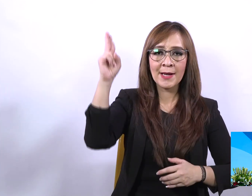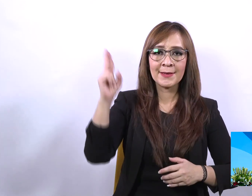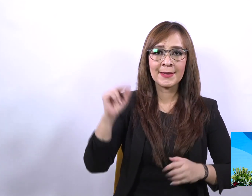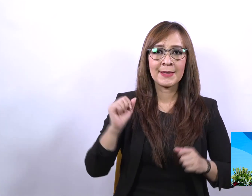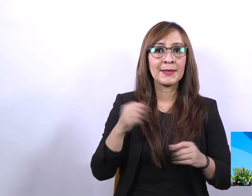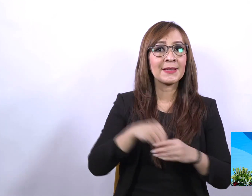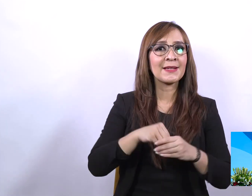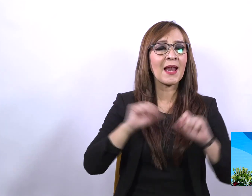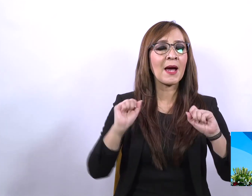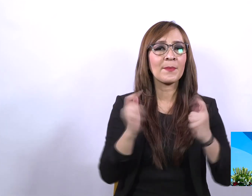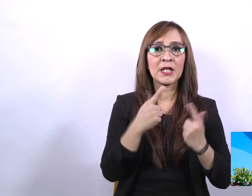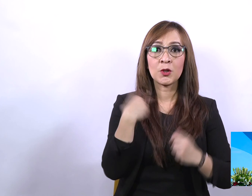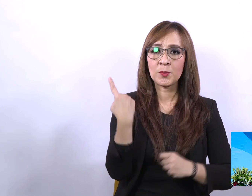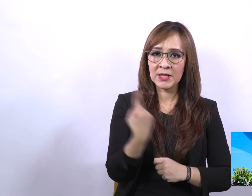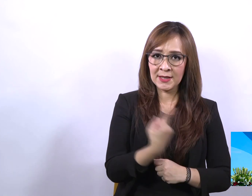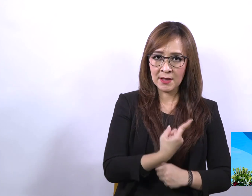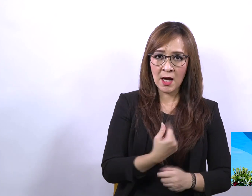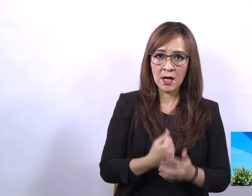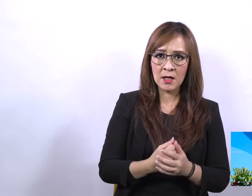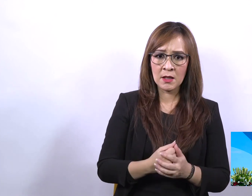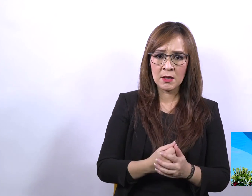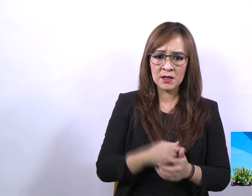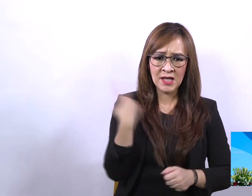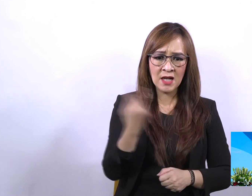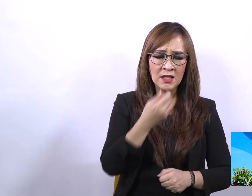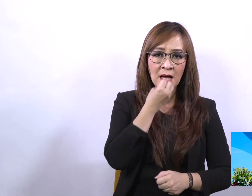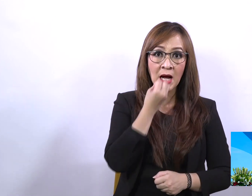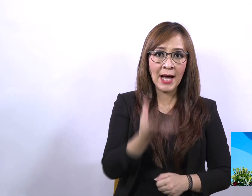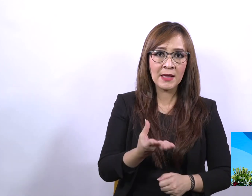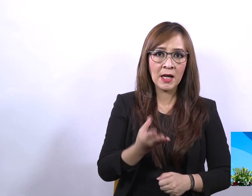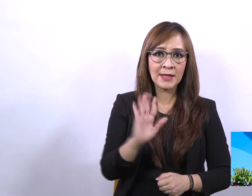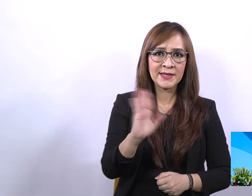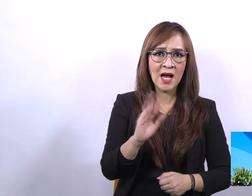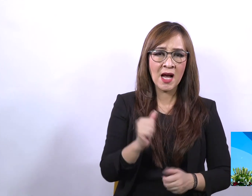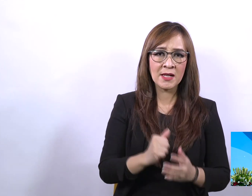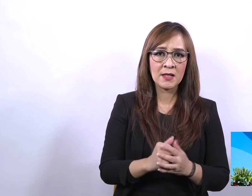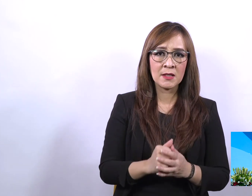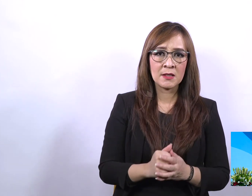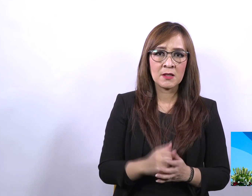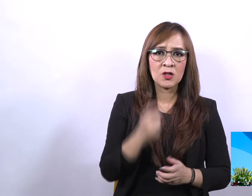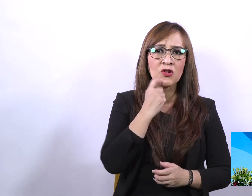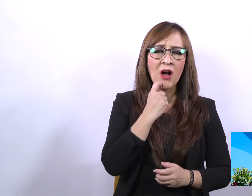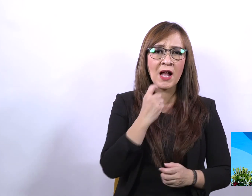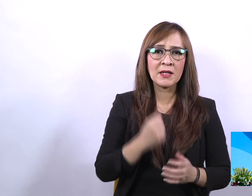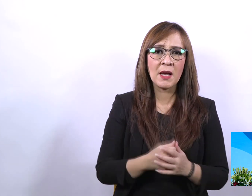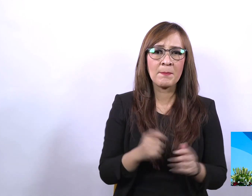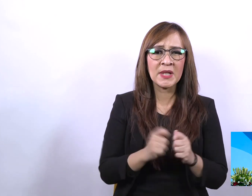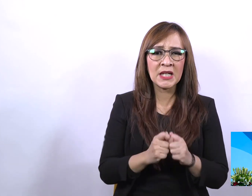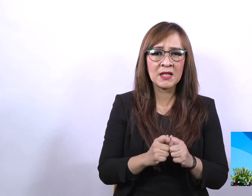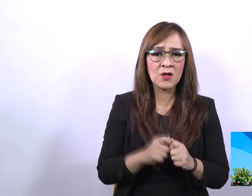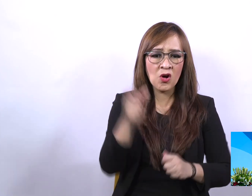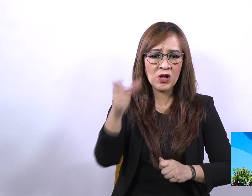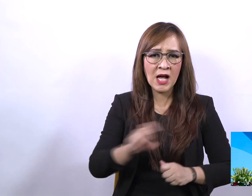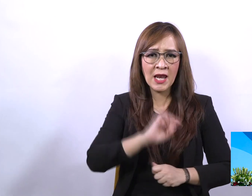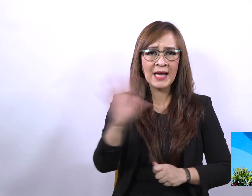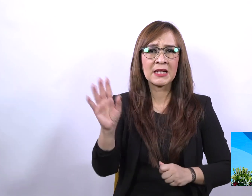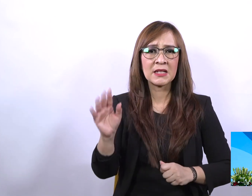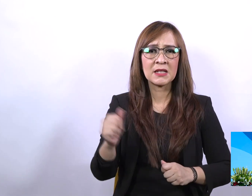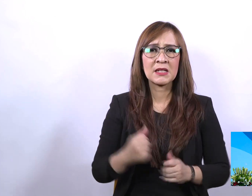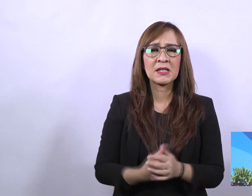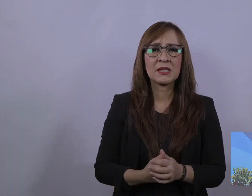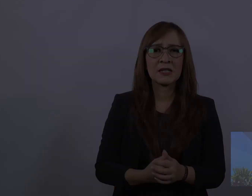yang kita katakan bukan apa yang menyakitkan kita yang kita katakan bukan apa yang menguatirkan kita lebih kita katakan apa yang Tuhan sudah jamin buat hidup